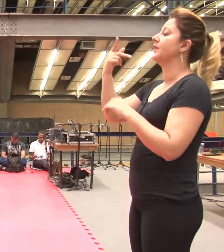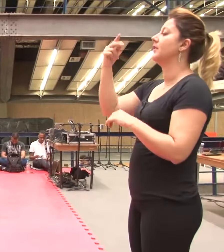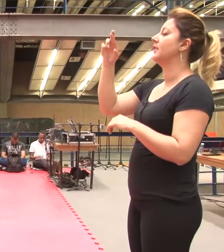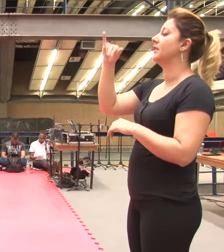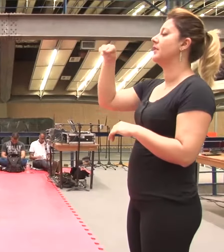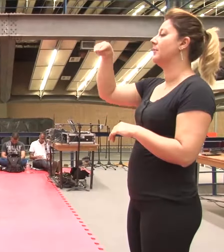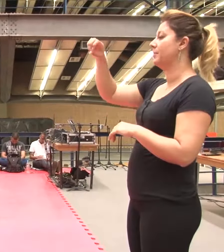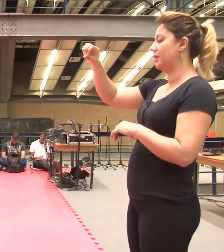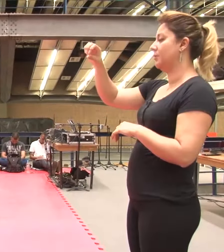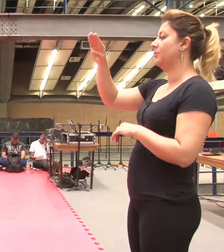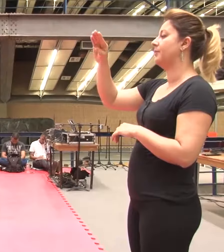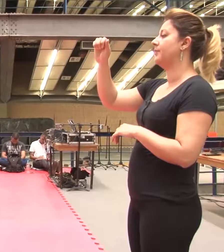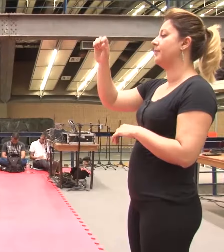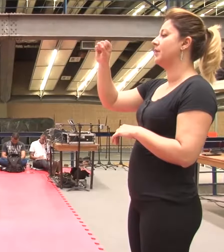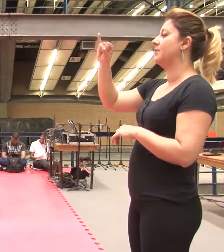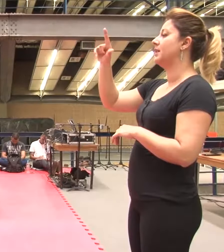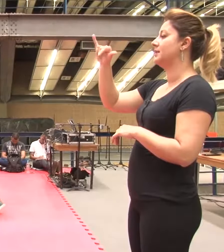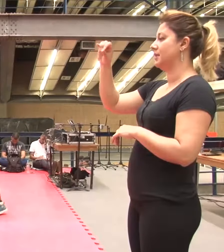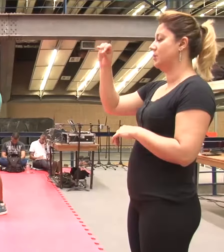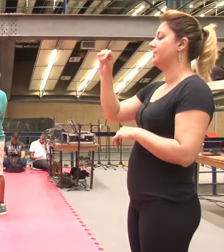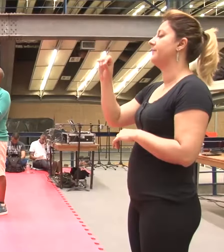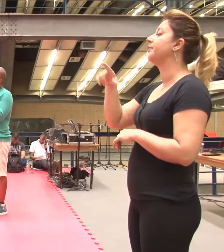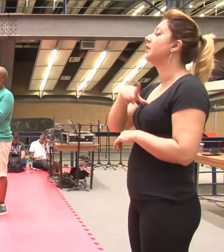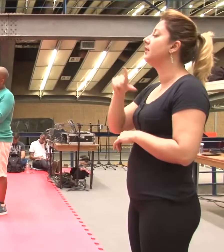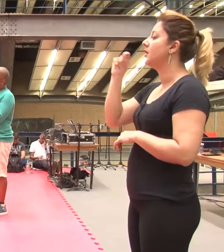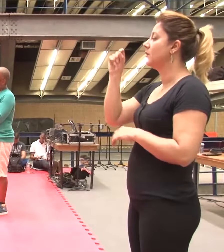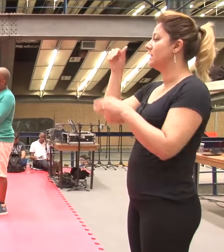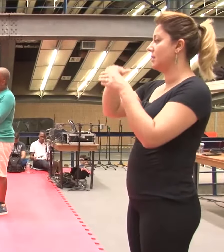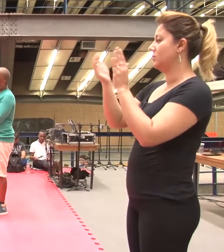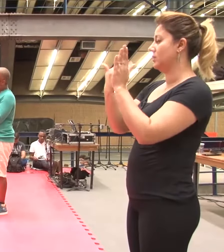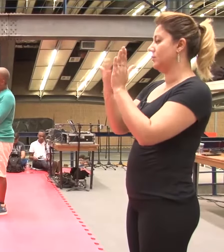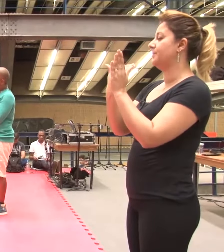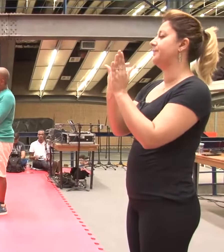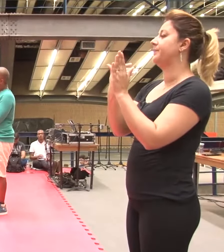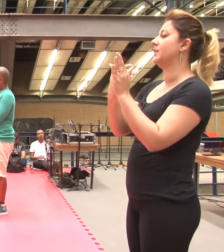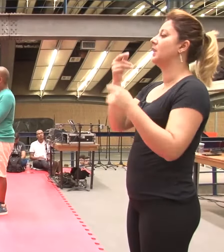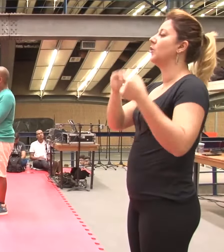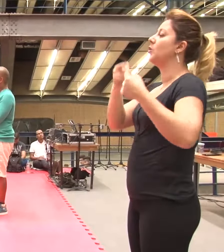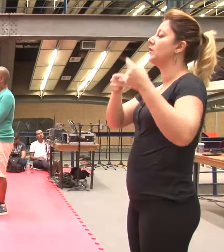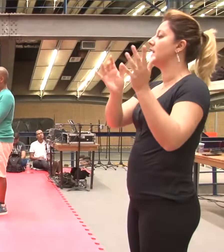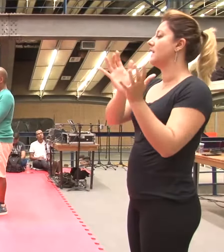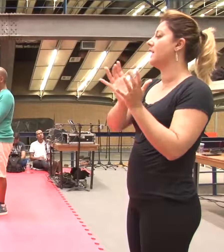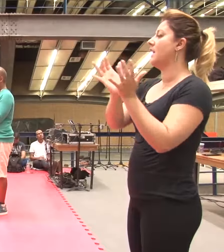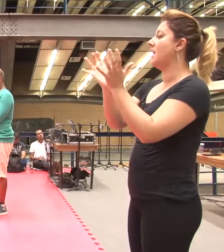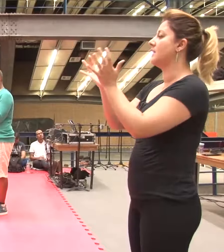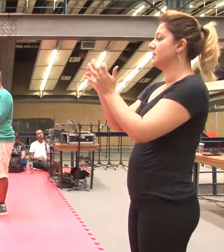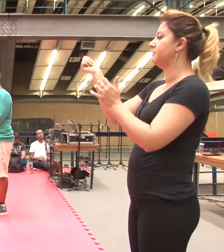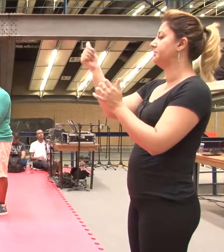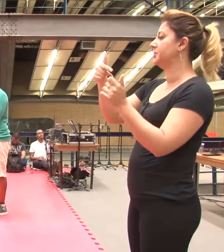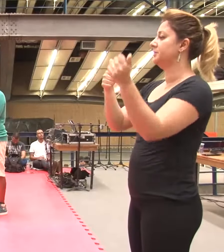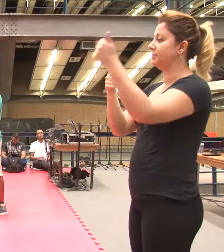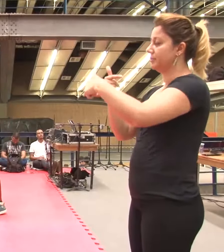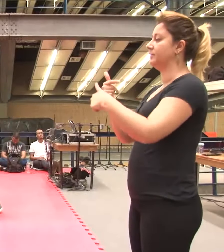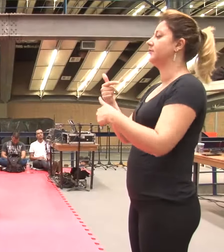da luta de classes, né? Juliana contra aquela cabra, como ela chama